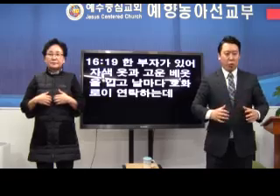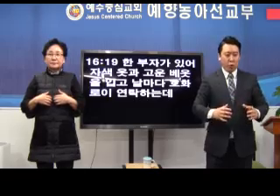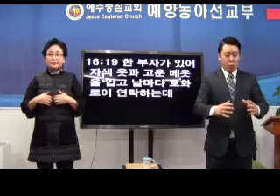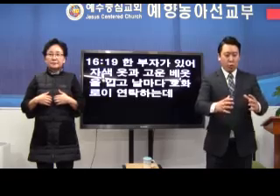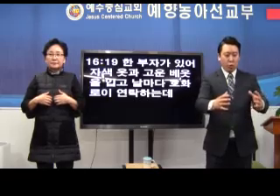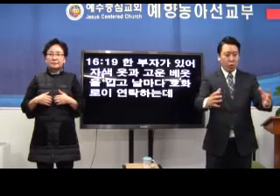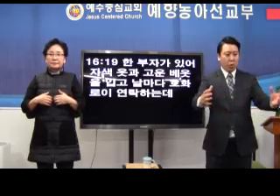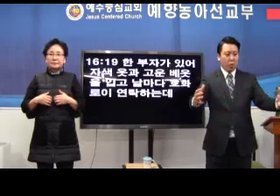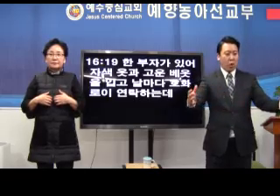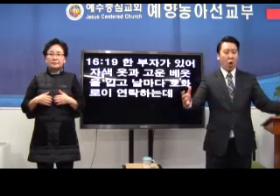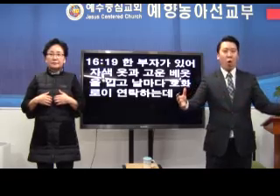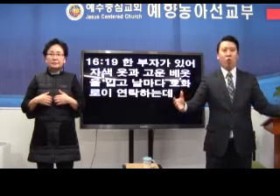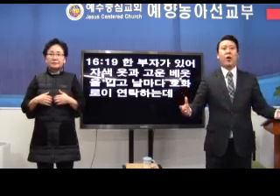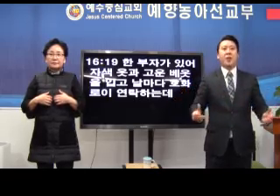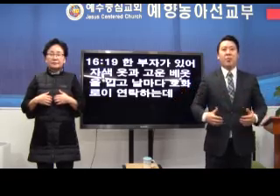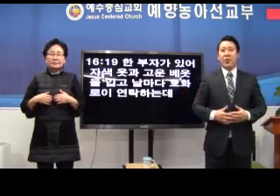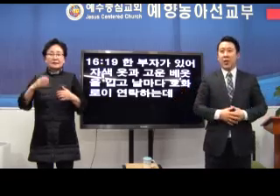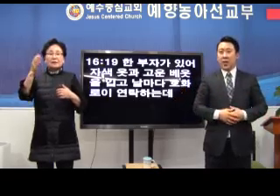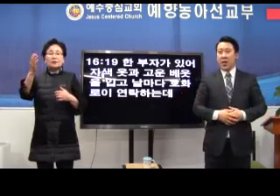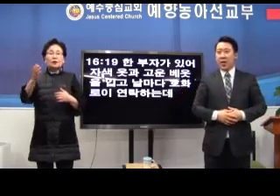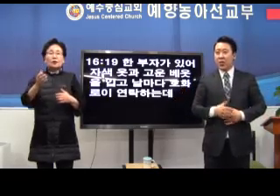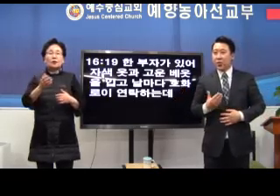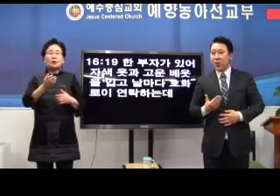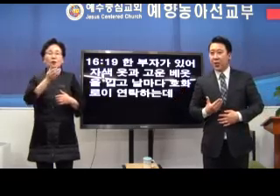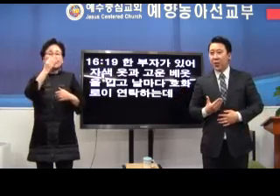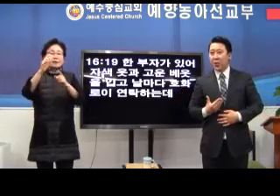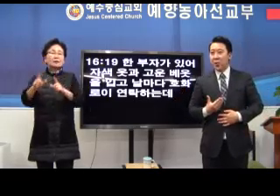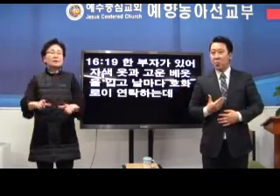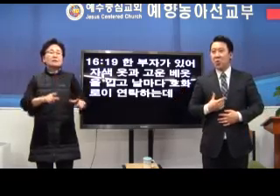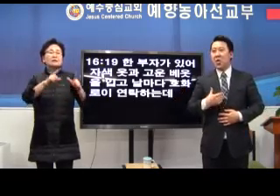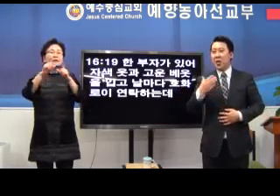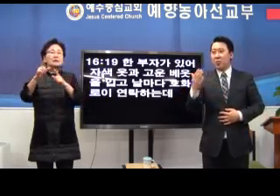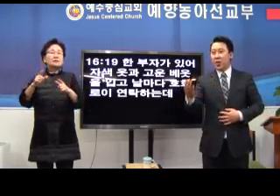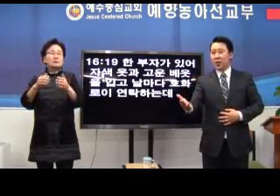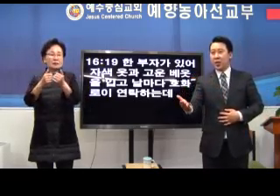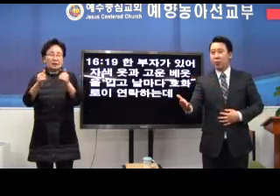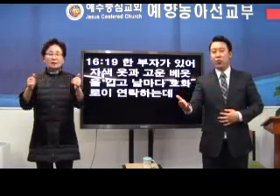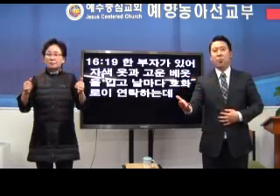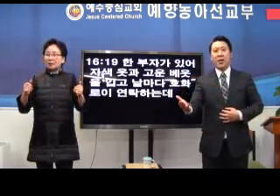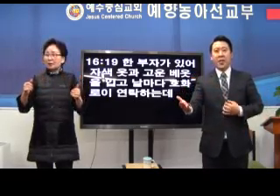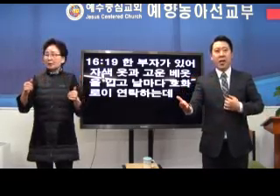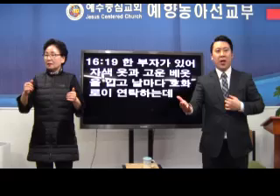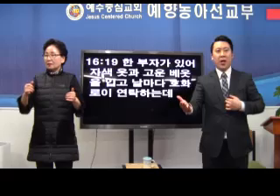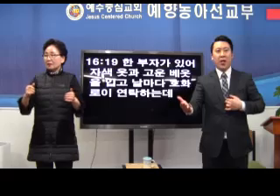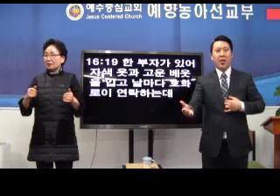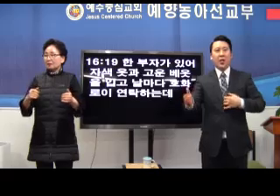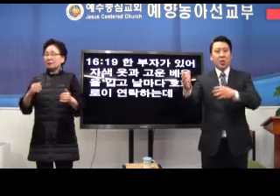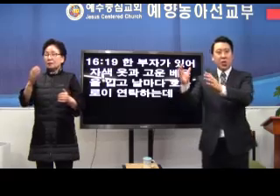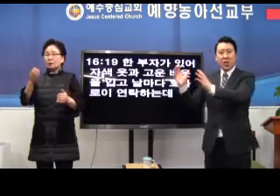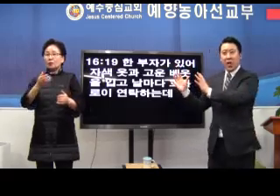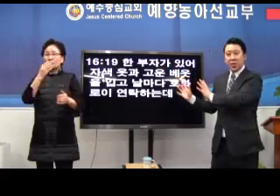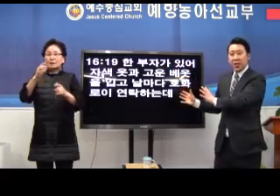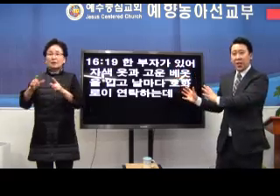아주 거룩한 삶을 살았다라는 뜻이에요. 빚된 삶을 살았다. 무슨 말이냐? 이때